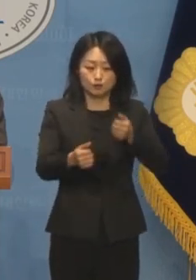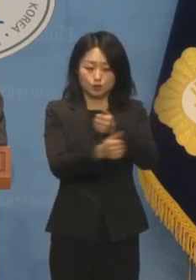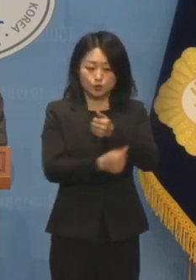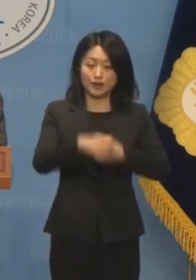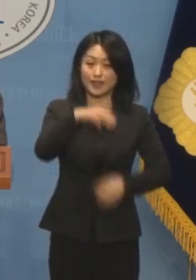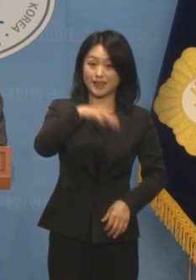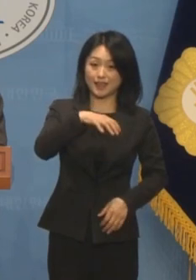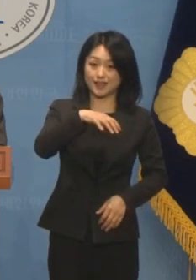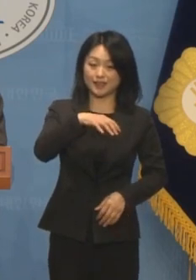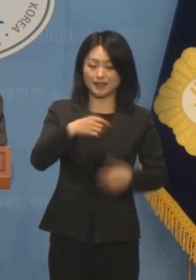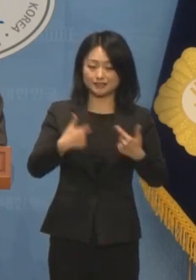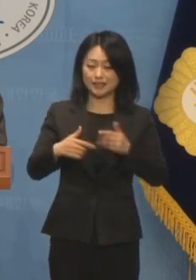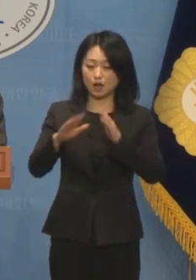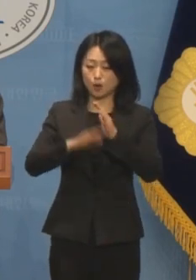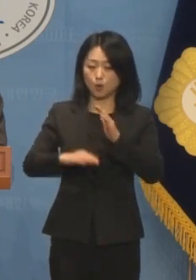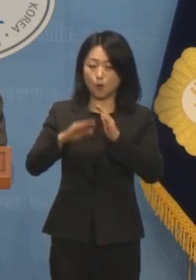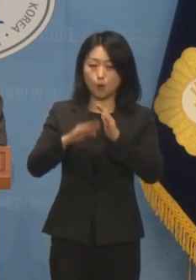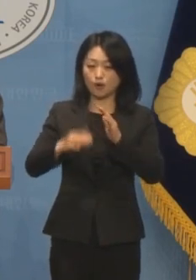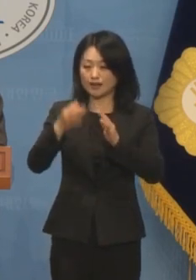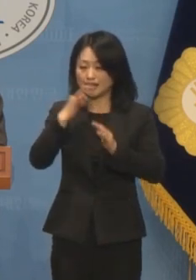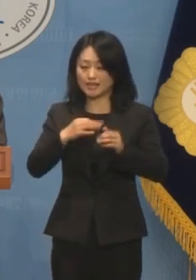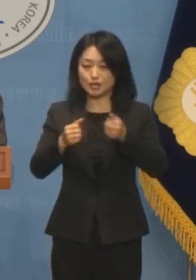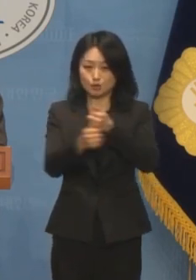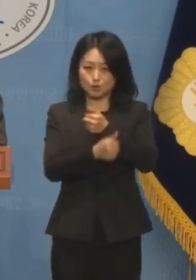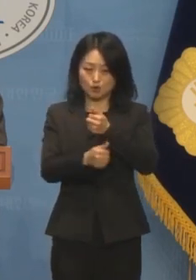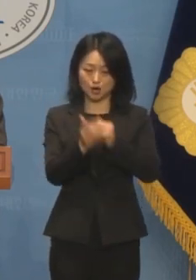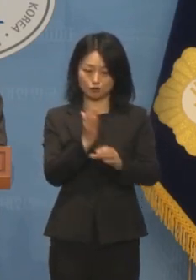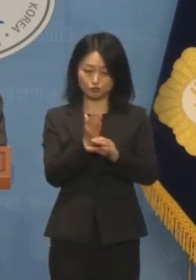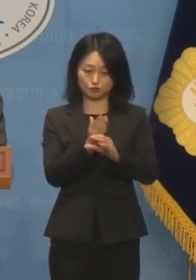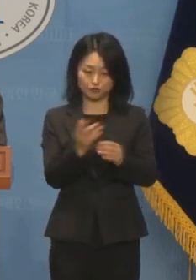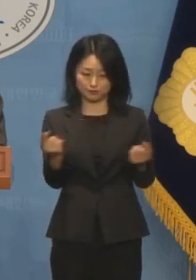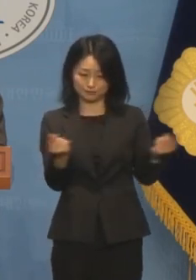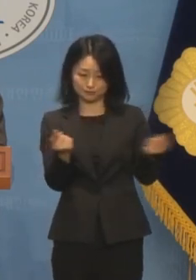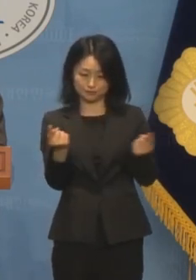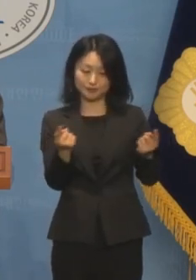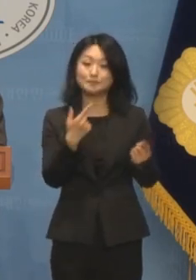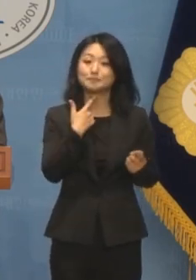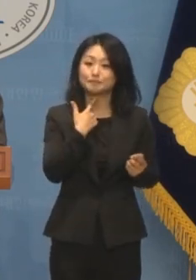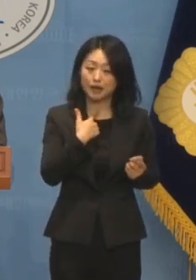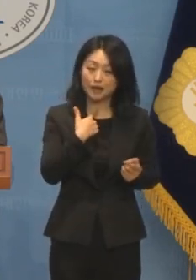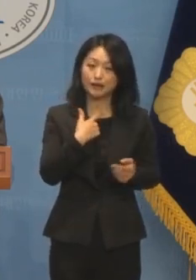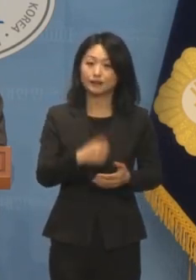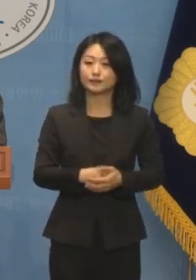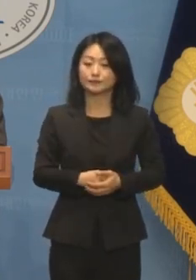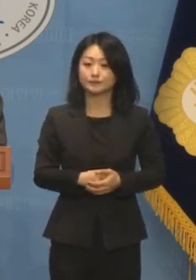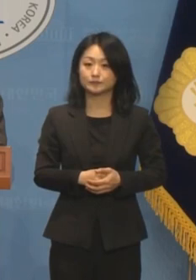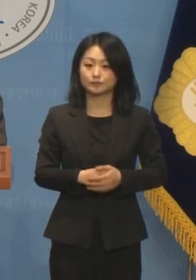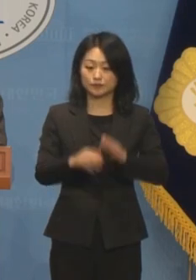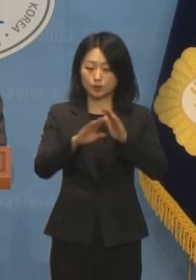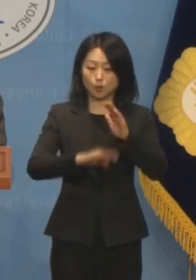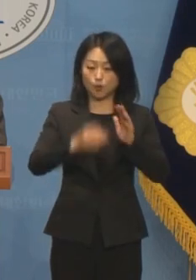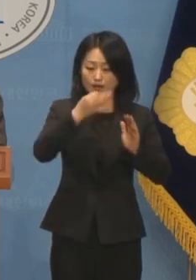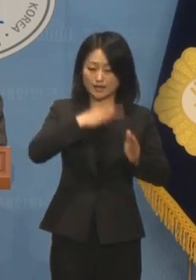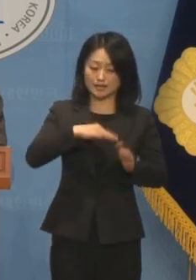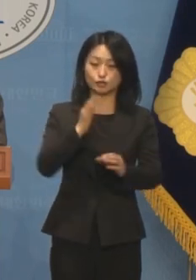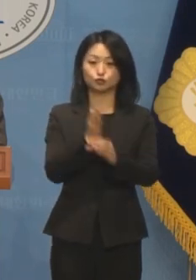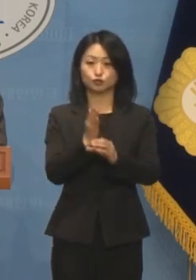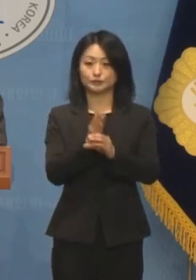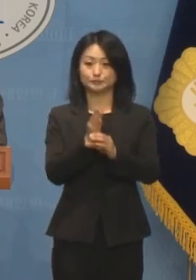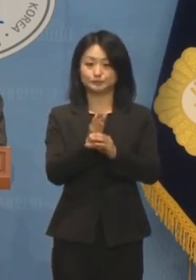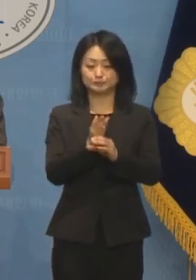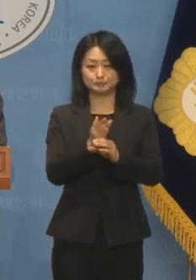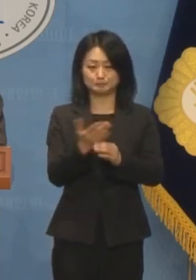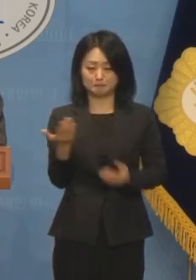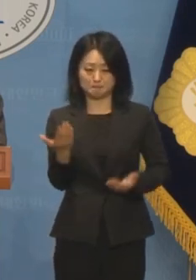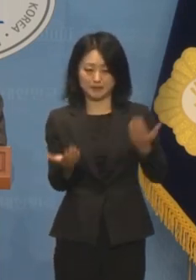최저임금위원회에서는 늘 공익위원이 노사 사이에서 캐스팅보트의 역할을 해왔습니다. 이름처럼 공익에